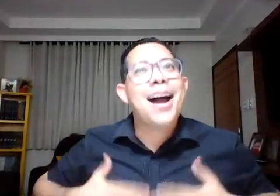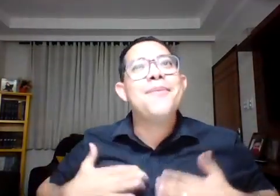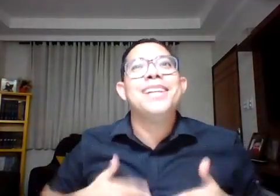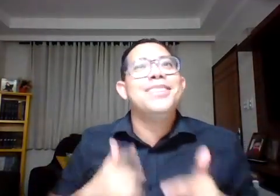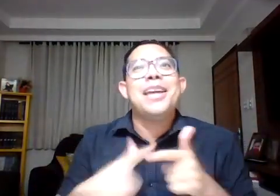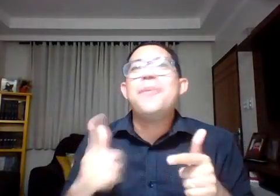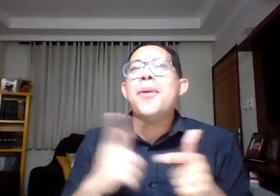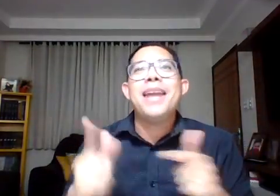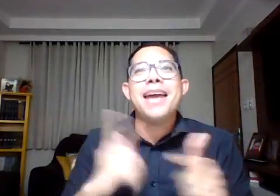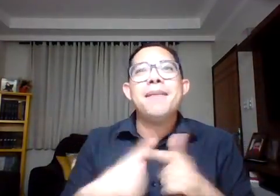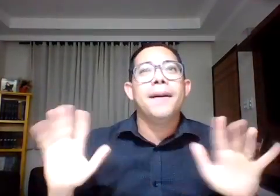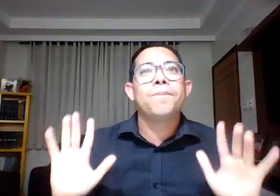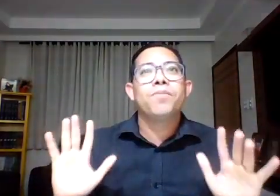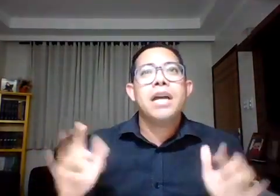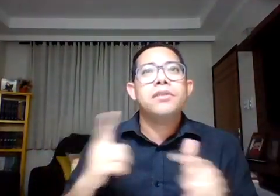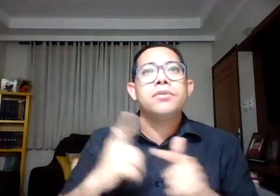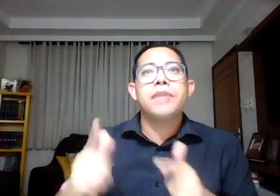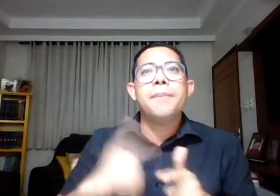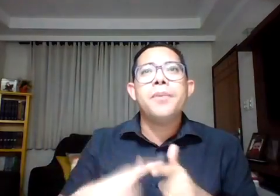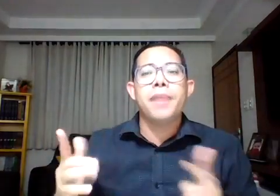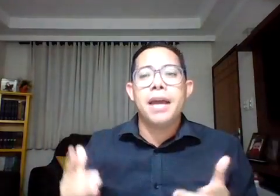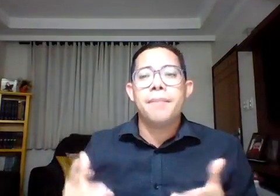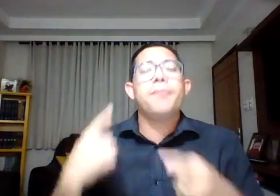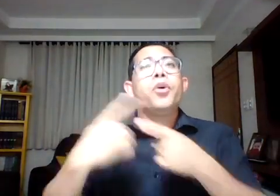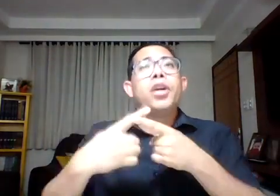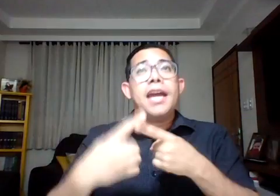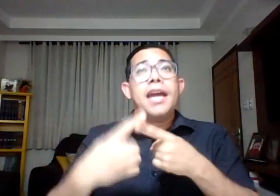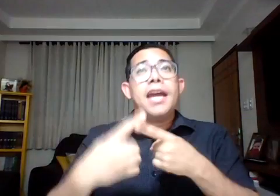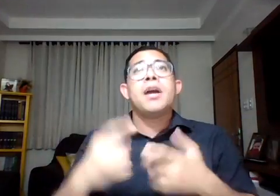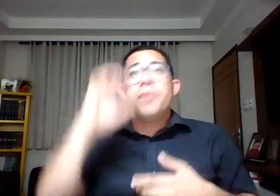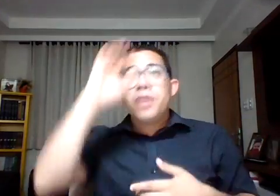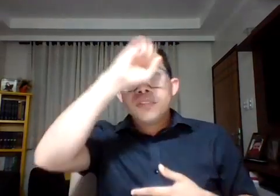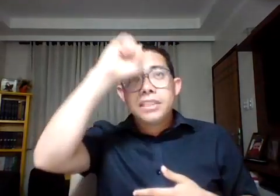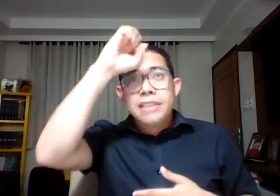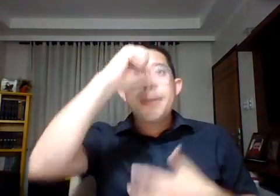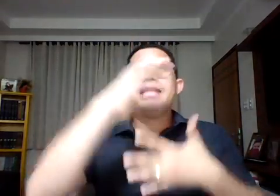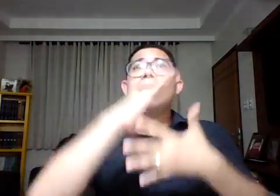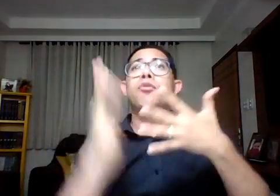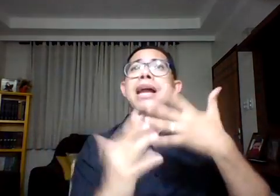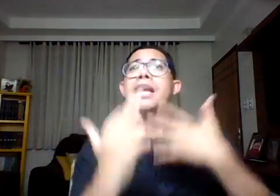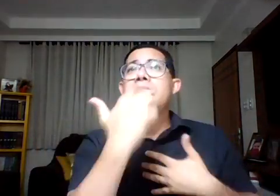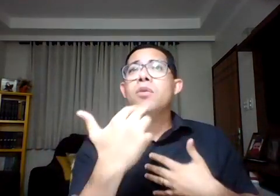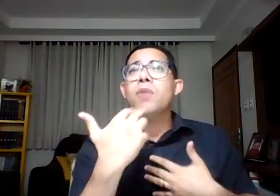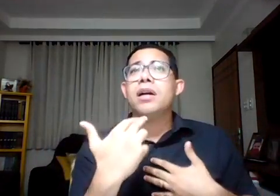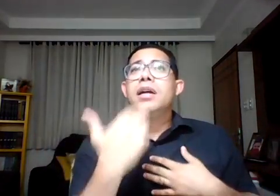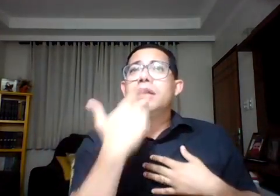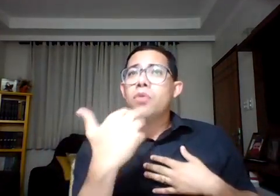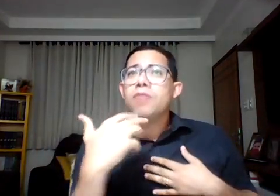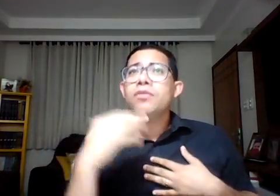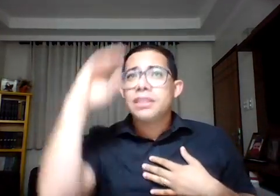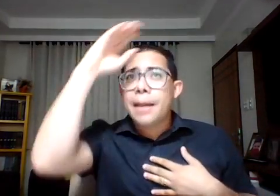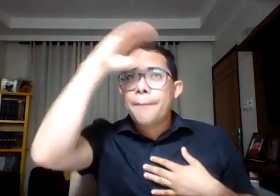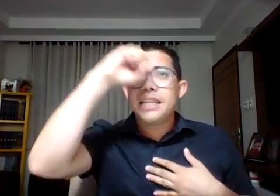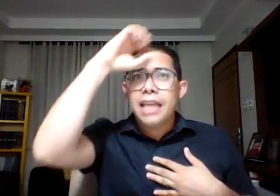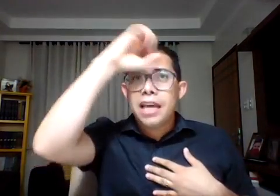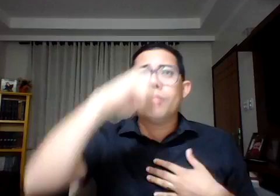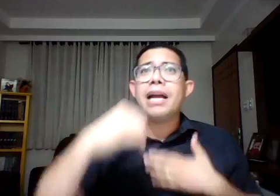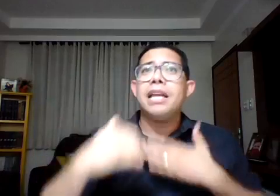Calma, não tem problema, certo? Não tem problema. Por quê? Porque você está aprendendo uma língua. Então, quando você está aprendendo uma